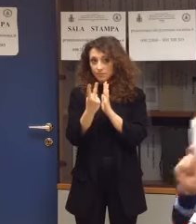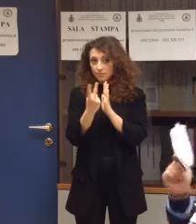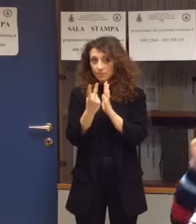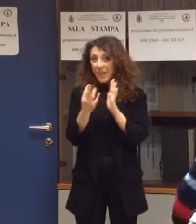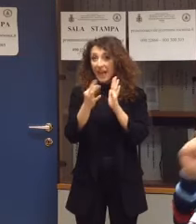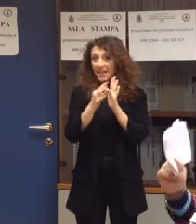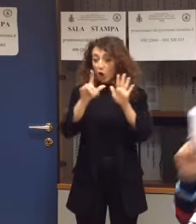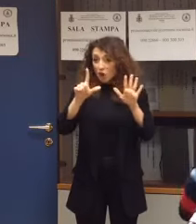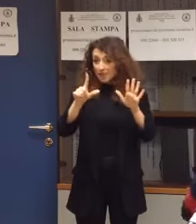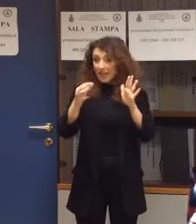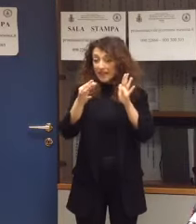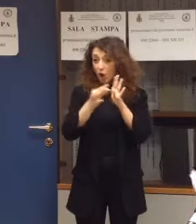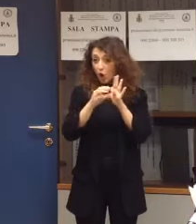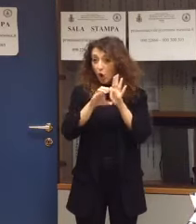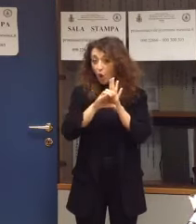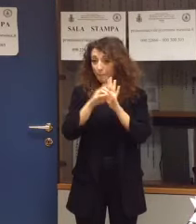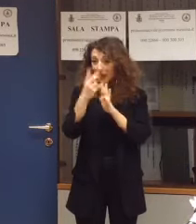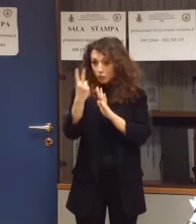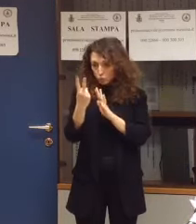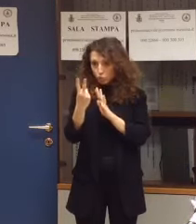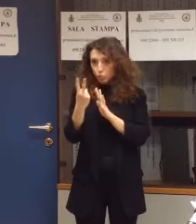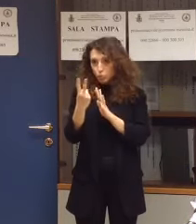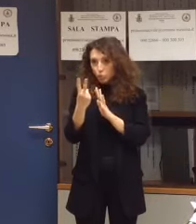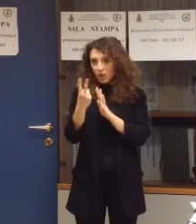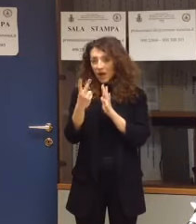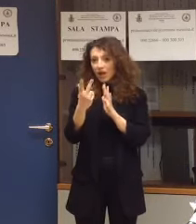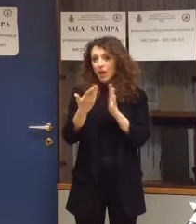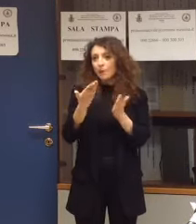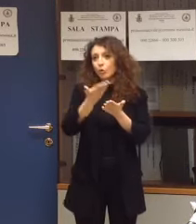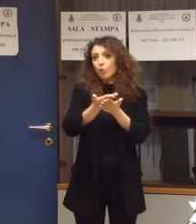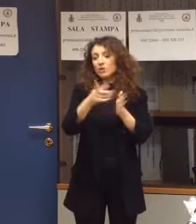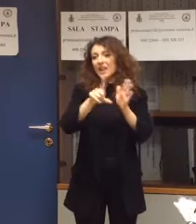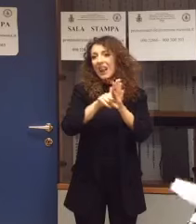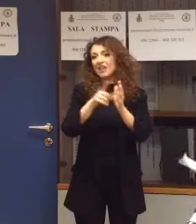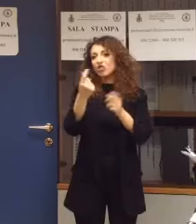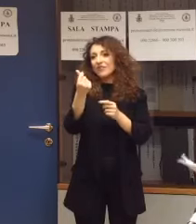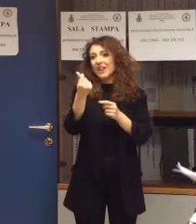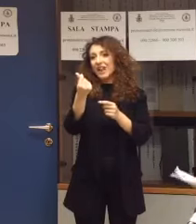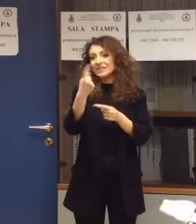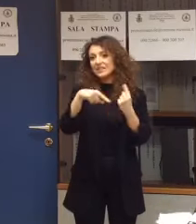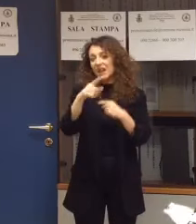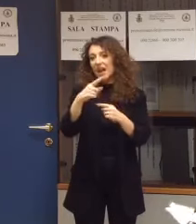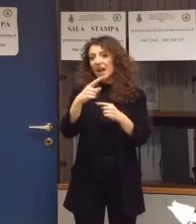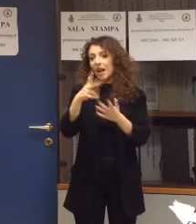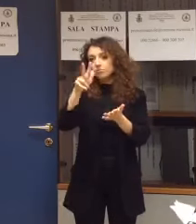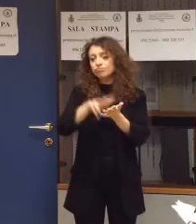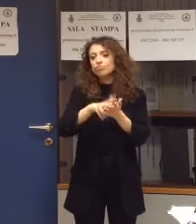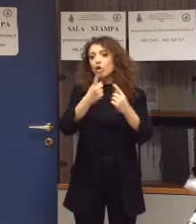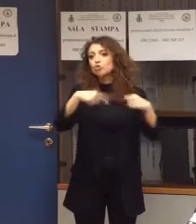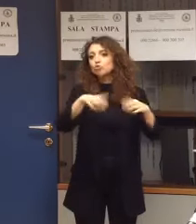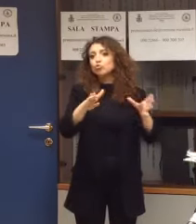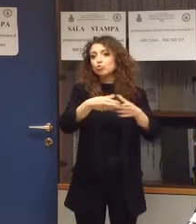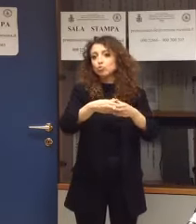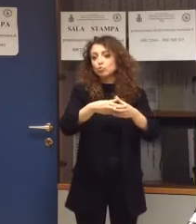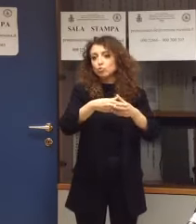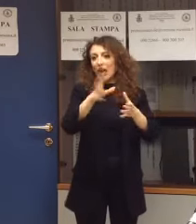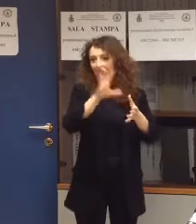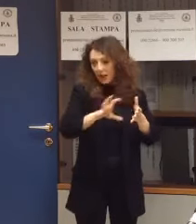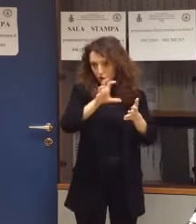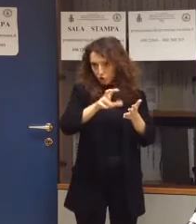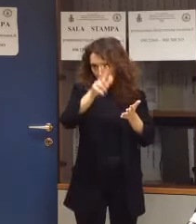articolo 7, comma 2 della legge, della proposta di legge di finanziaria approvata dalla giunta regionale, che approderà